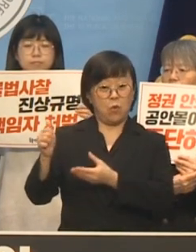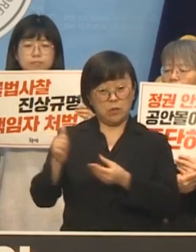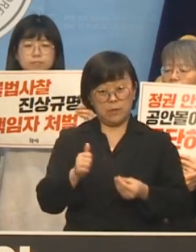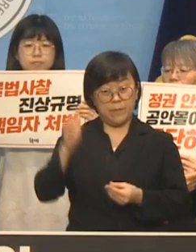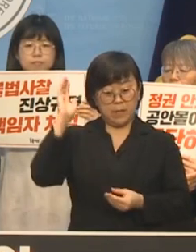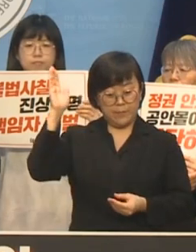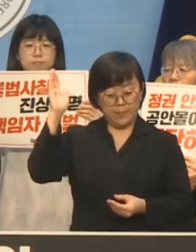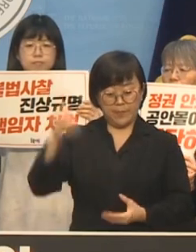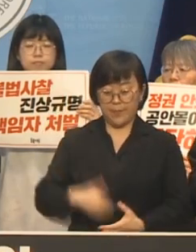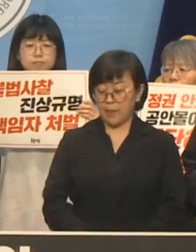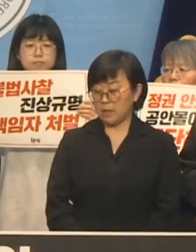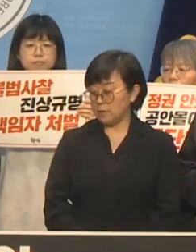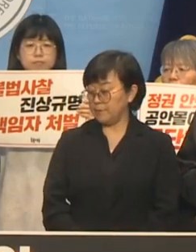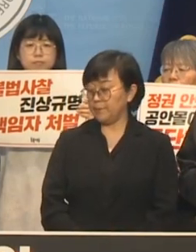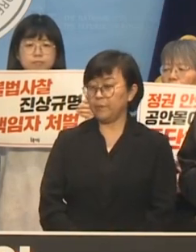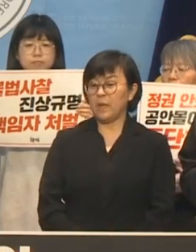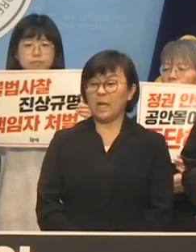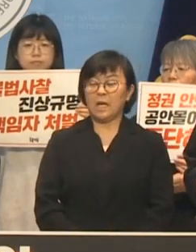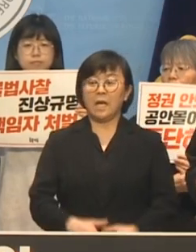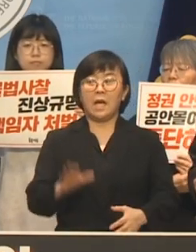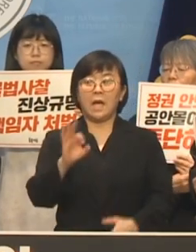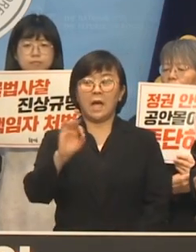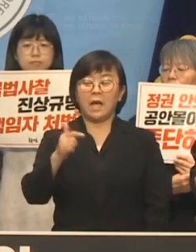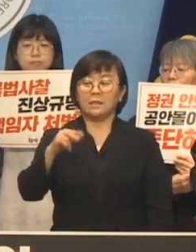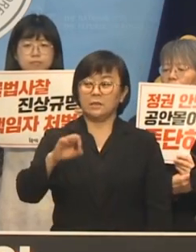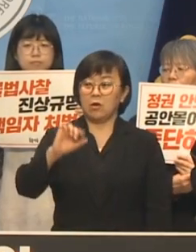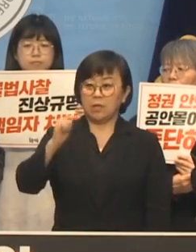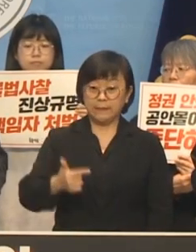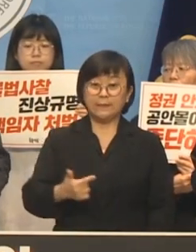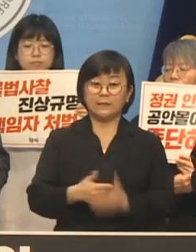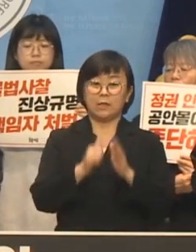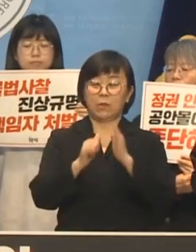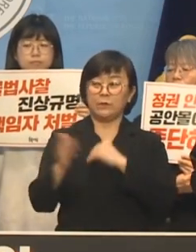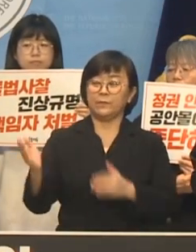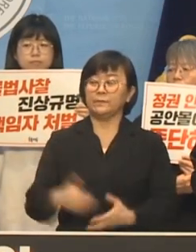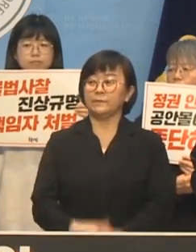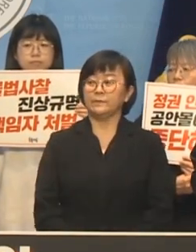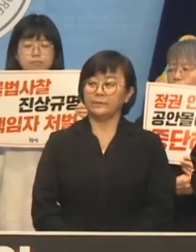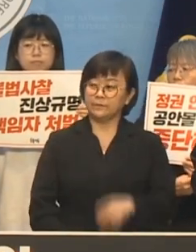듣겠습니다. 대진년 상임대표 안정은 대표님 모시고 말씀 듣겠습니다.